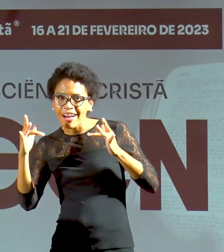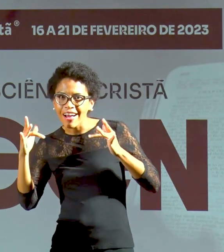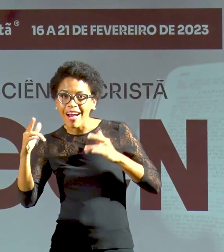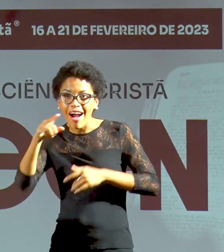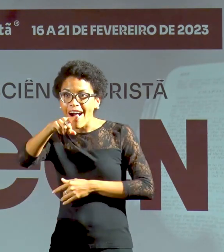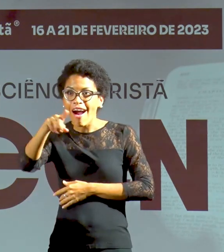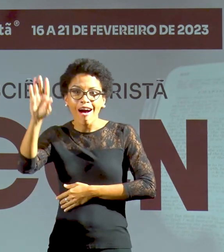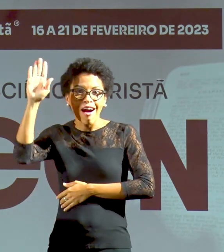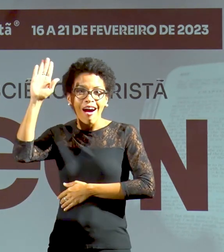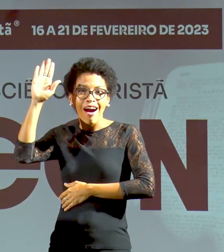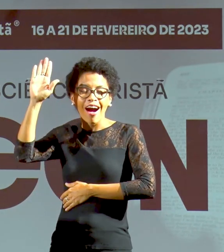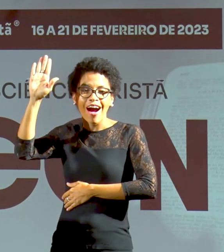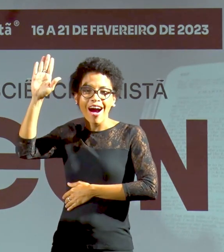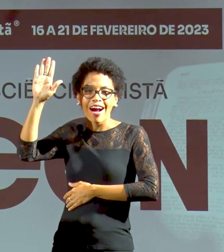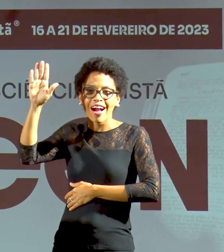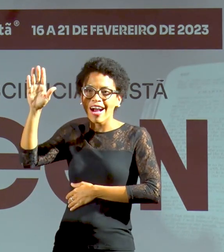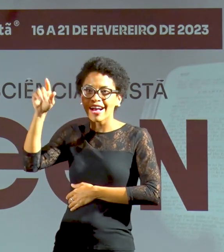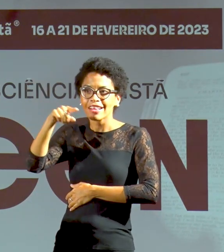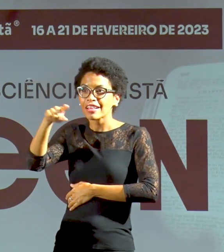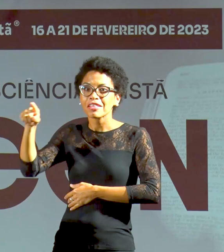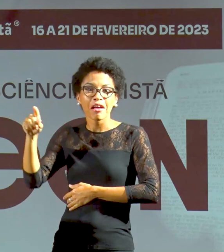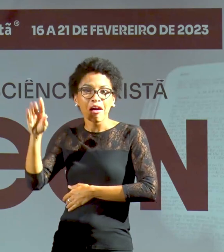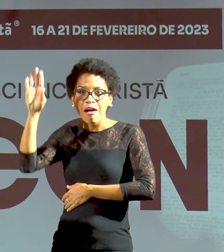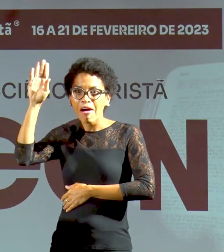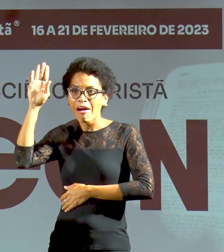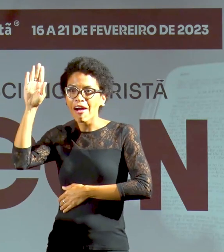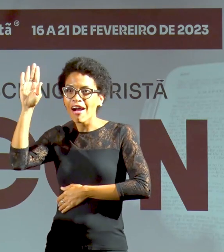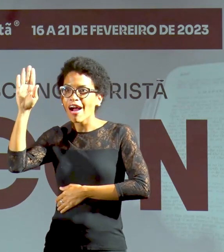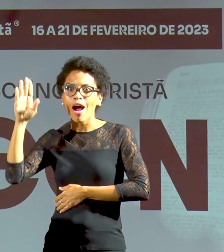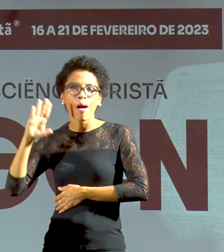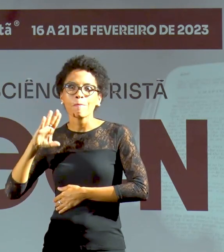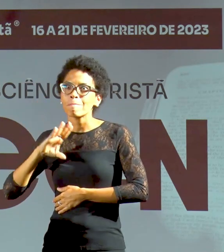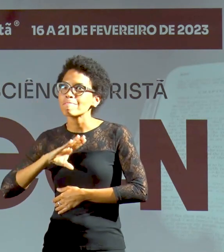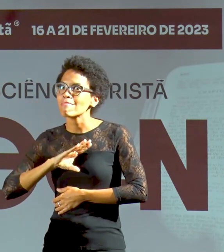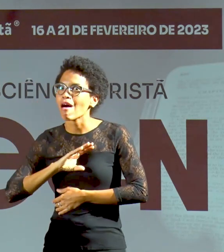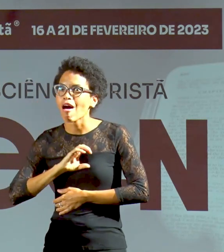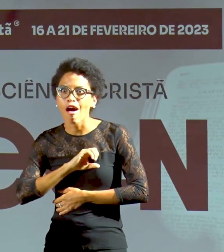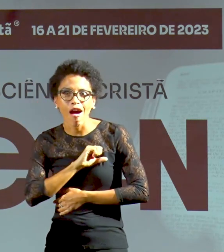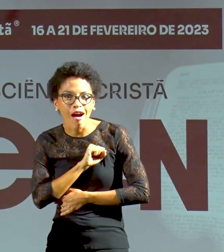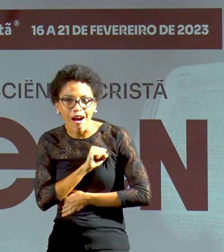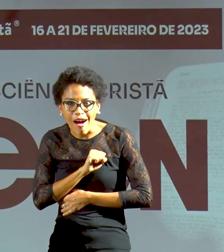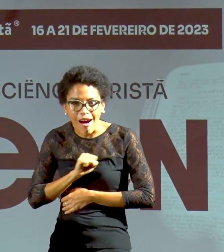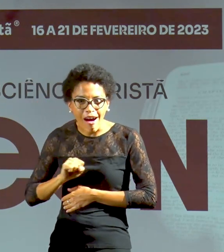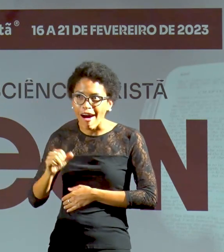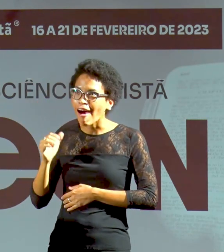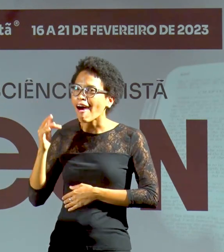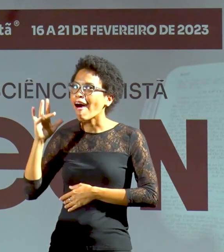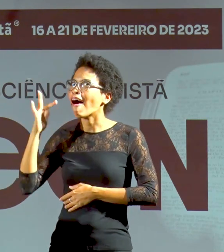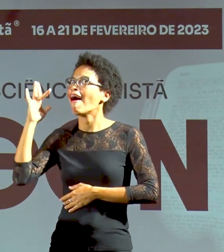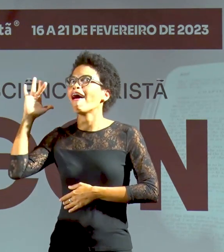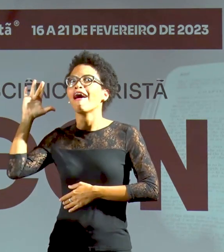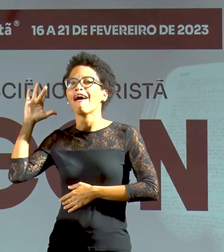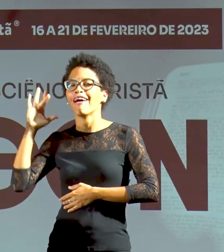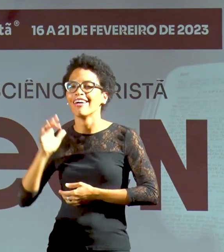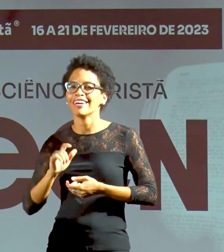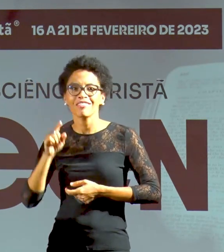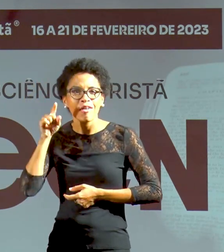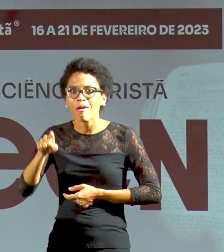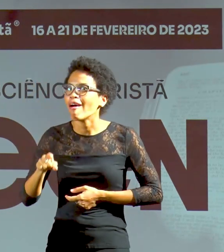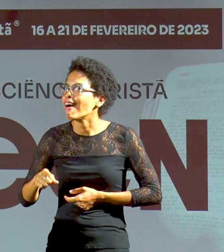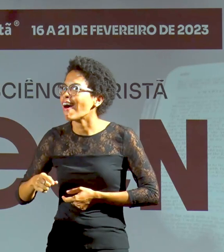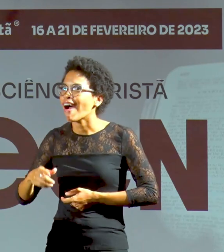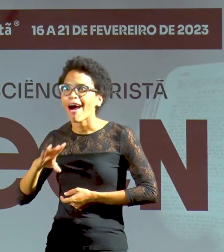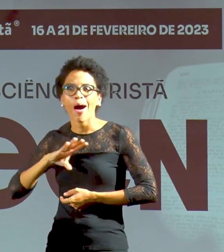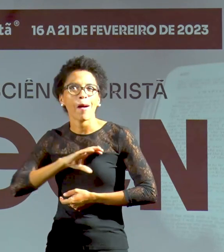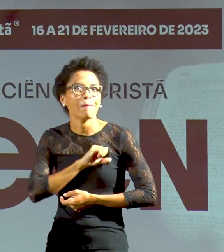eu nem acabei a palavra apaixonada ela já tava com a mão levantada ela tá muito não Ai eu não perguntei quem tá muito você tá muito